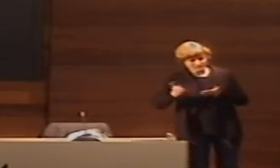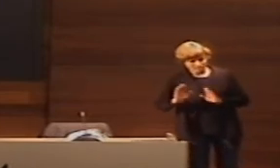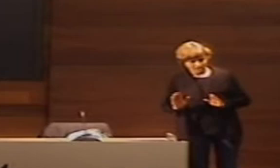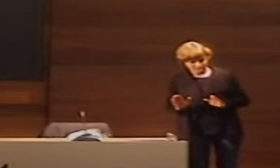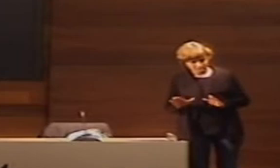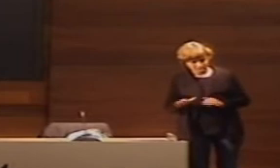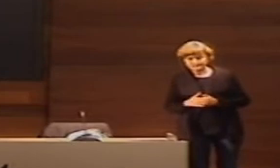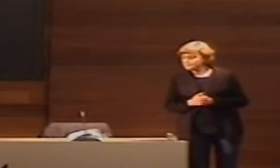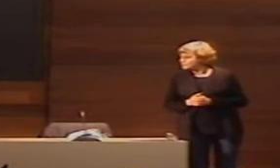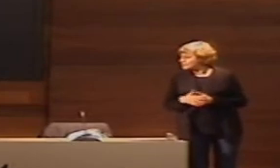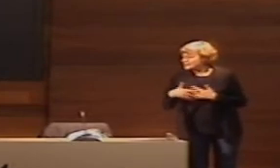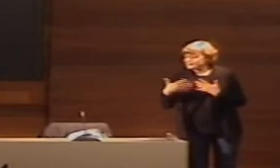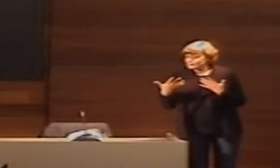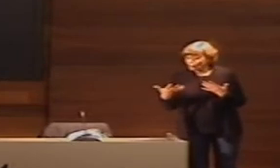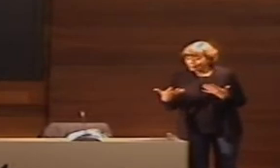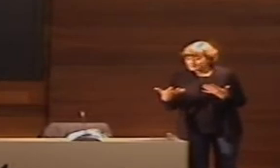¿no?